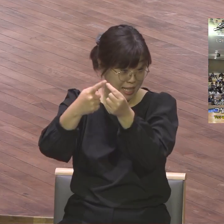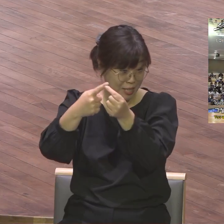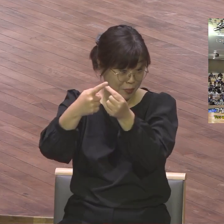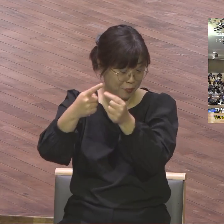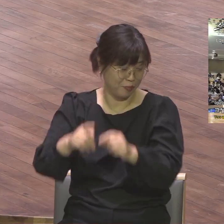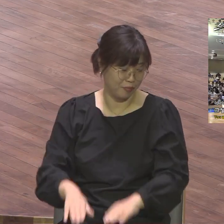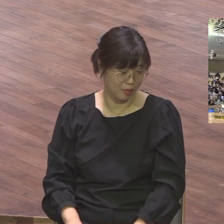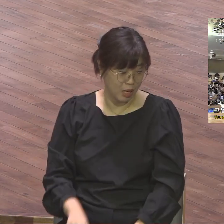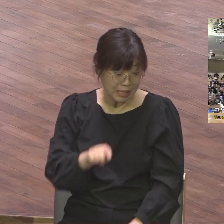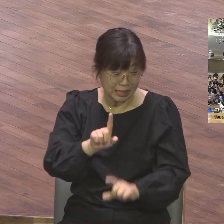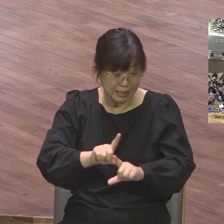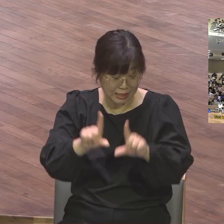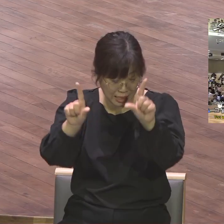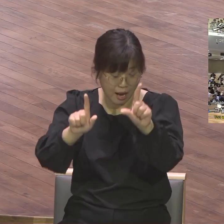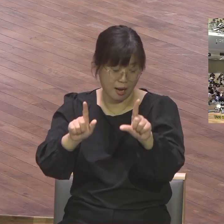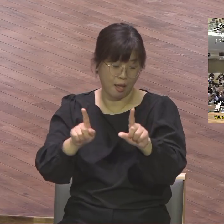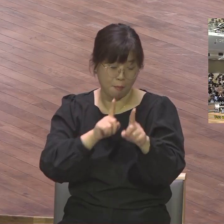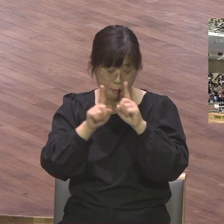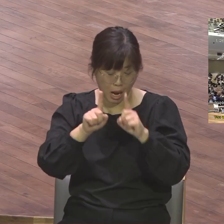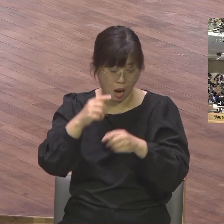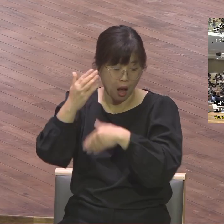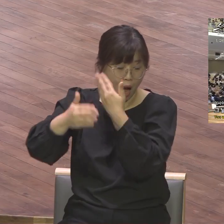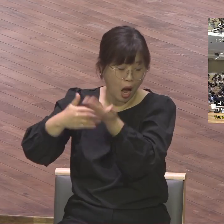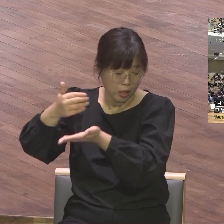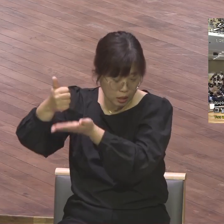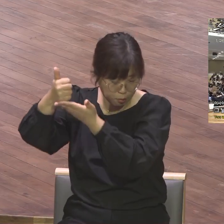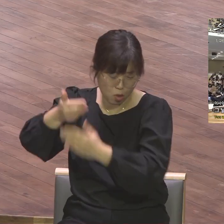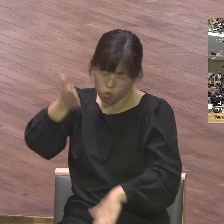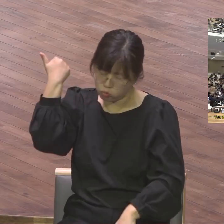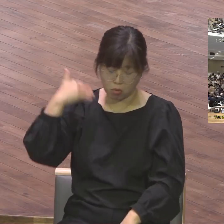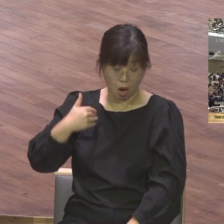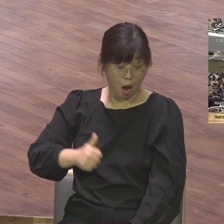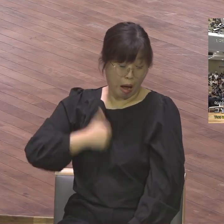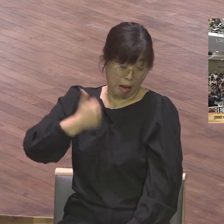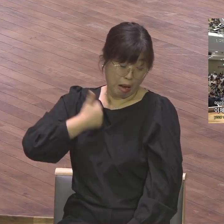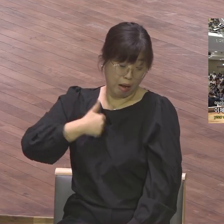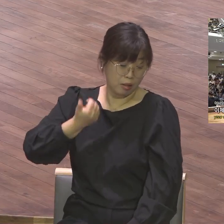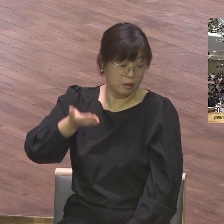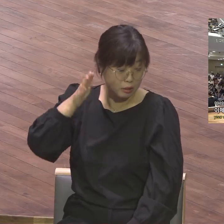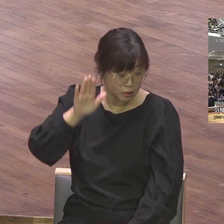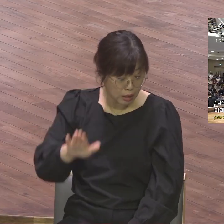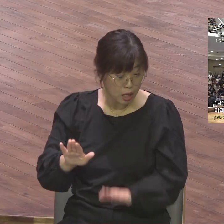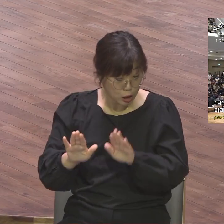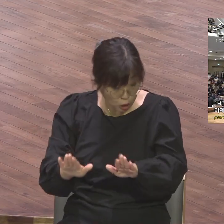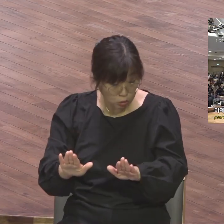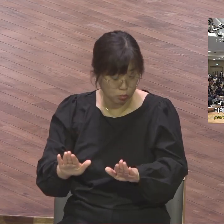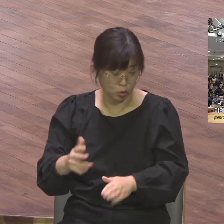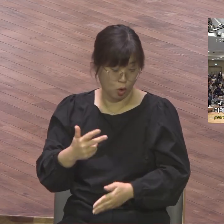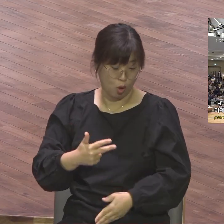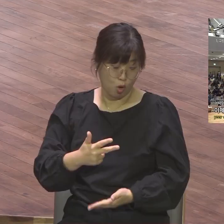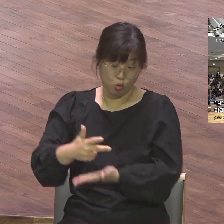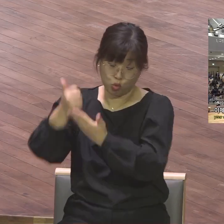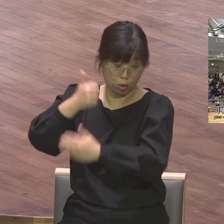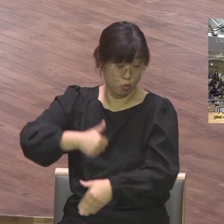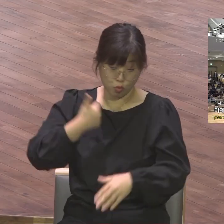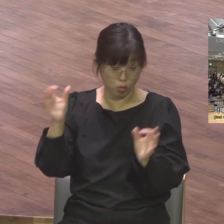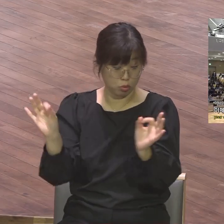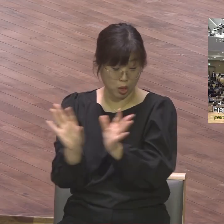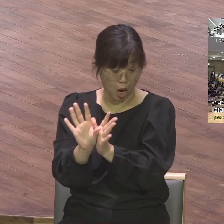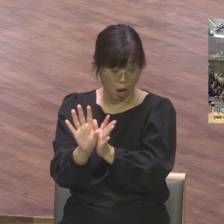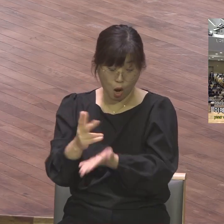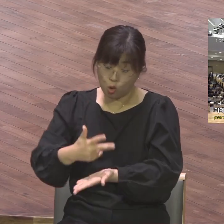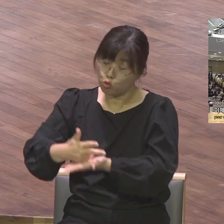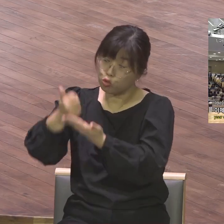너가 말하기를 여호와여 주께서 전에는 내게 노하셨사오나 이제는 주의 진노가 돌아섰고